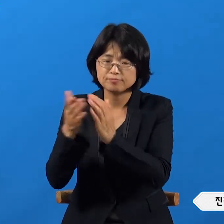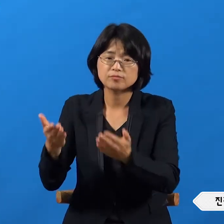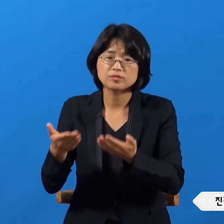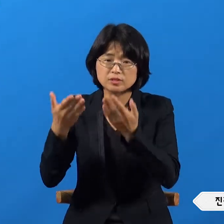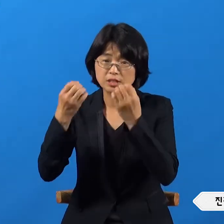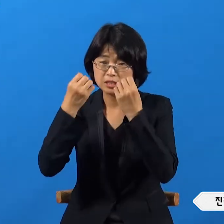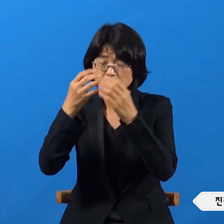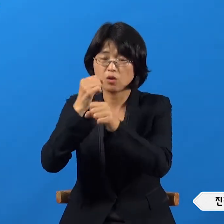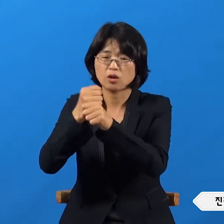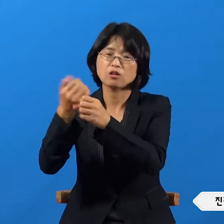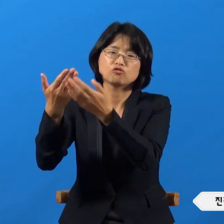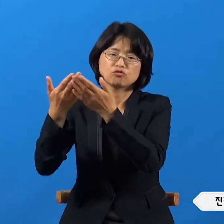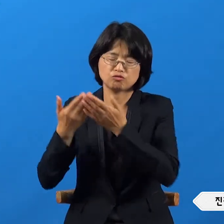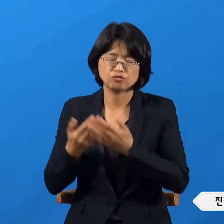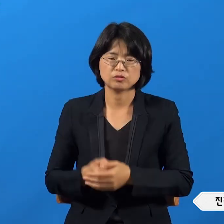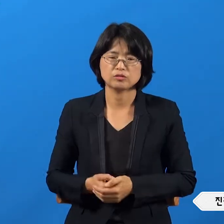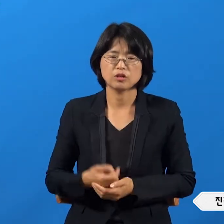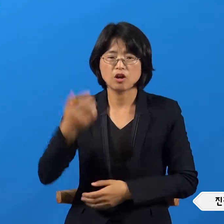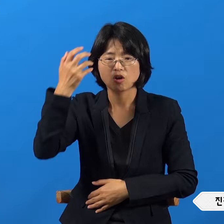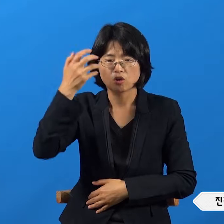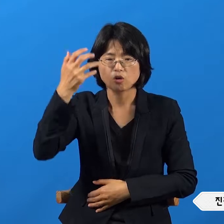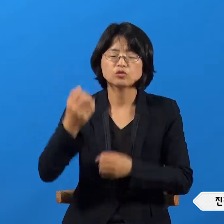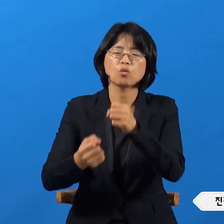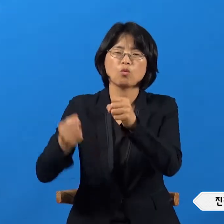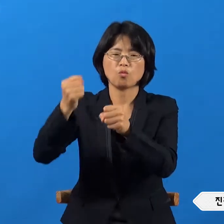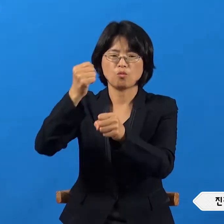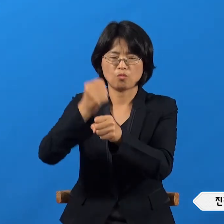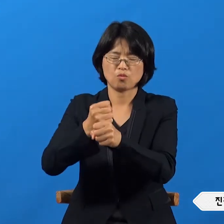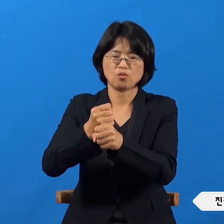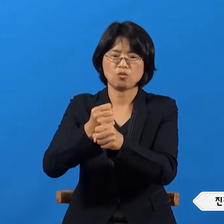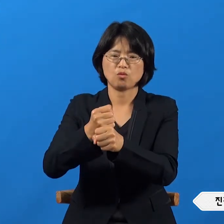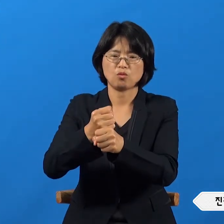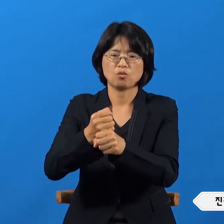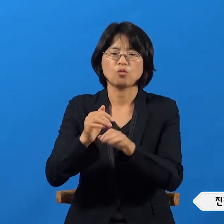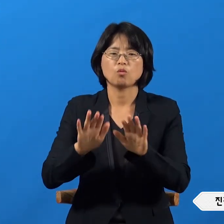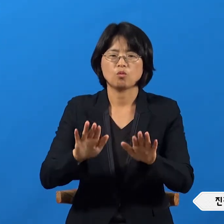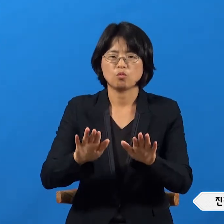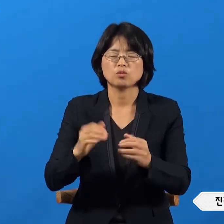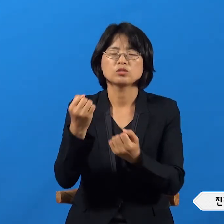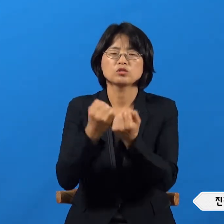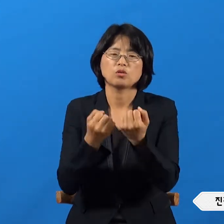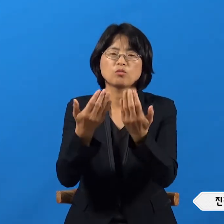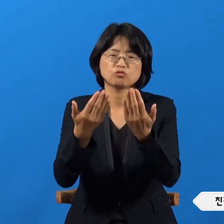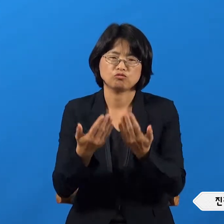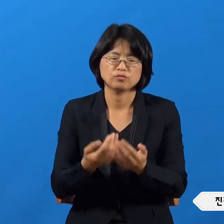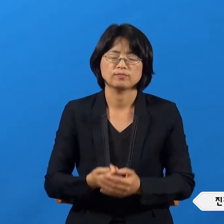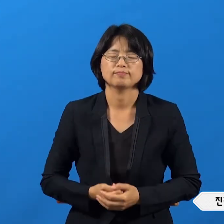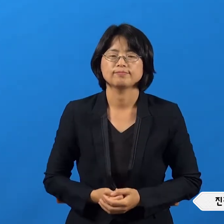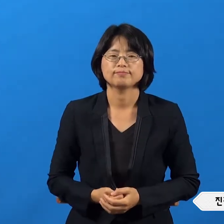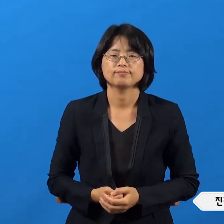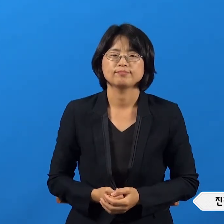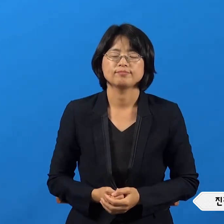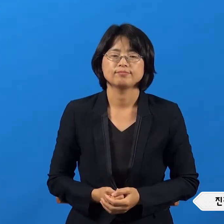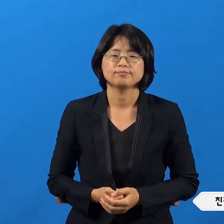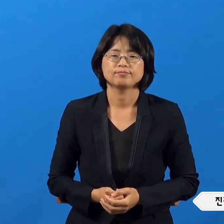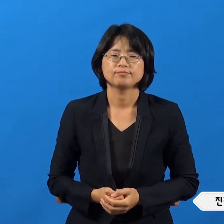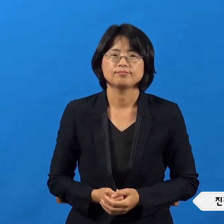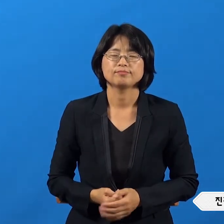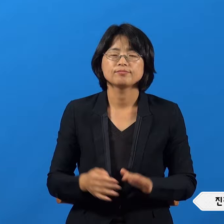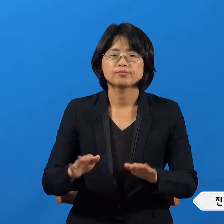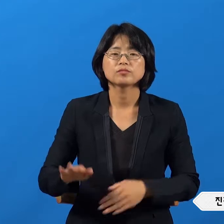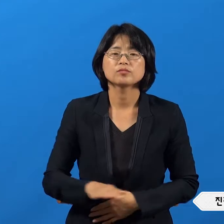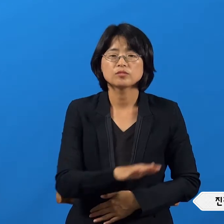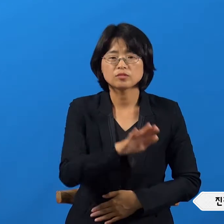회복의 모습을 성경은 설명합니다. 오늘 우리 삶 가운데 부르짖는 간구,